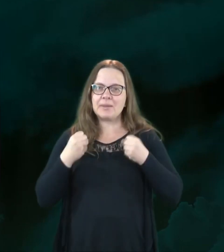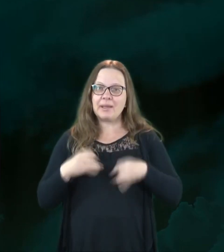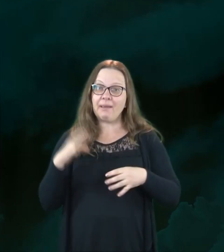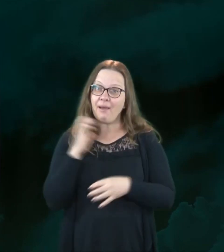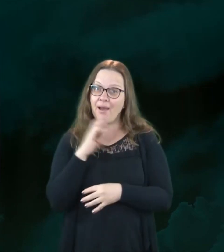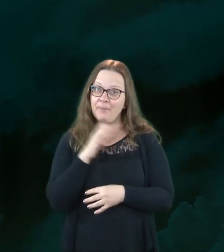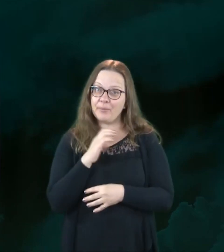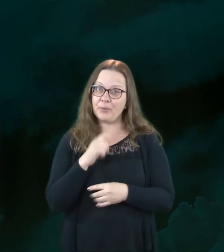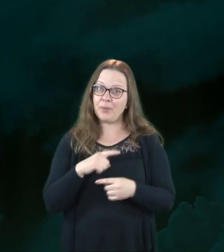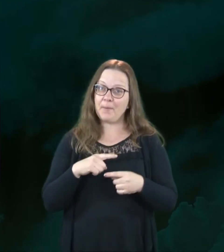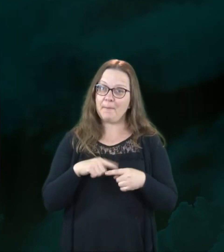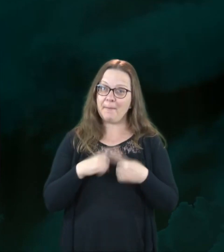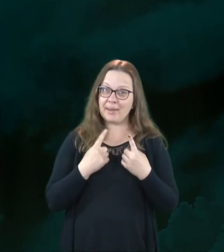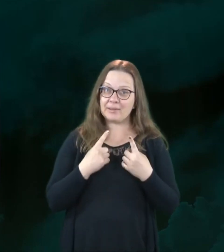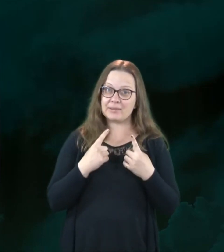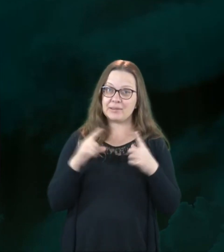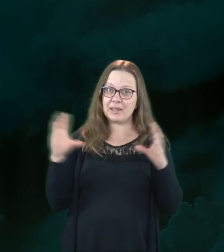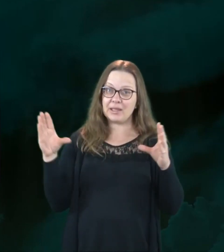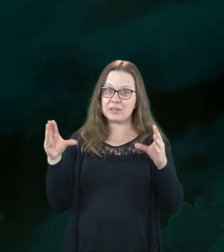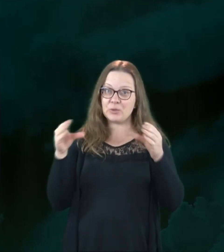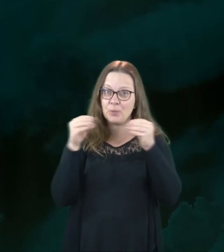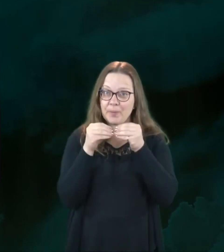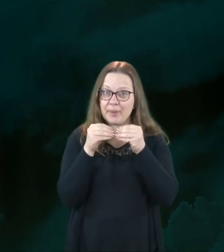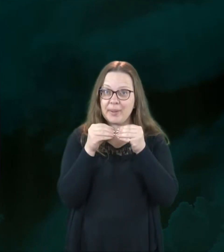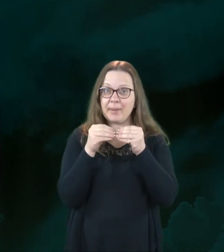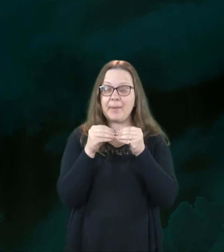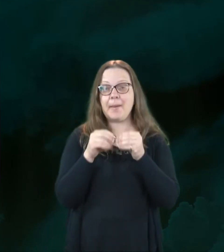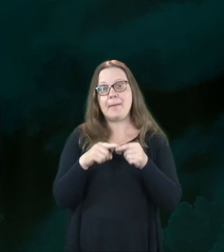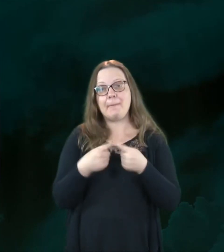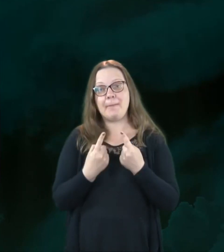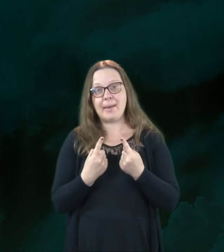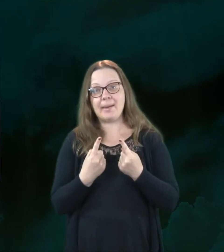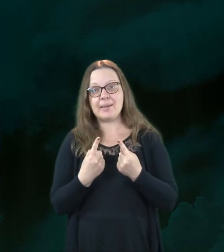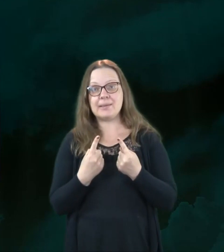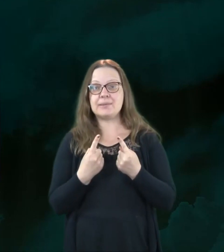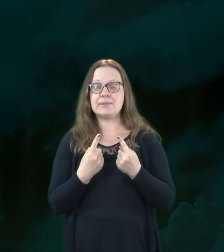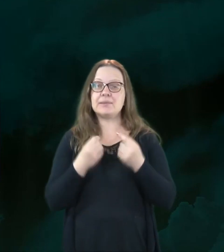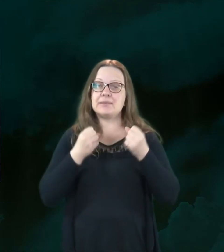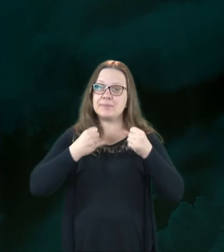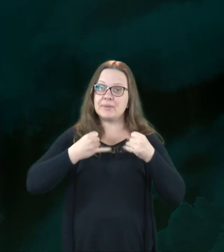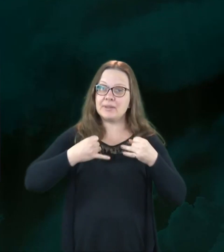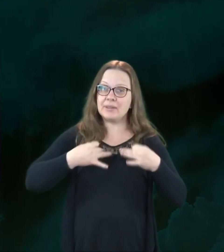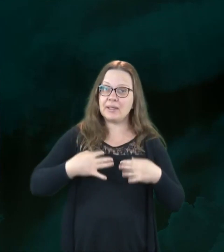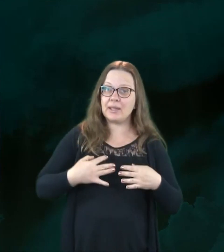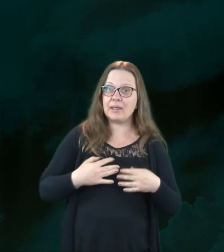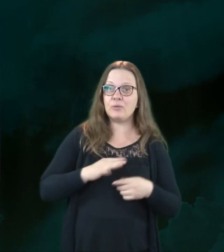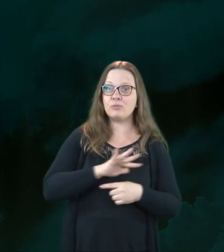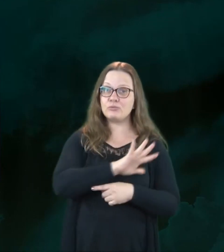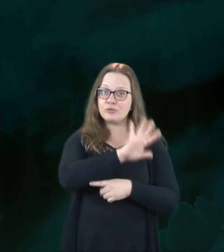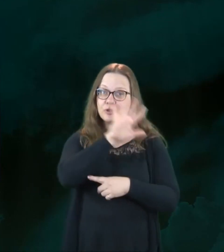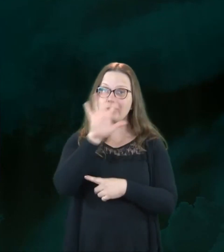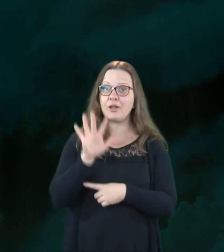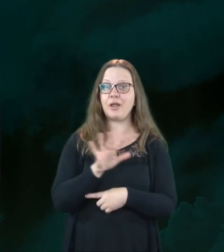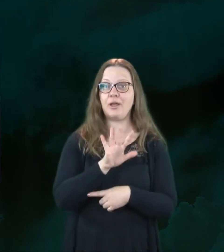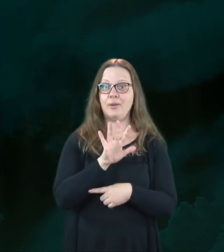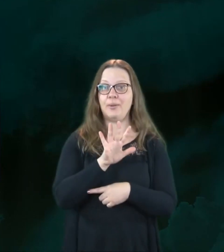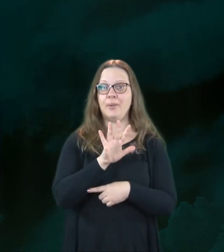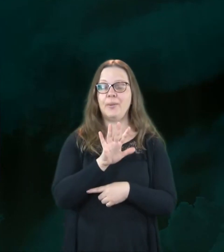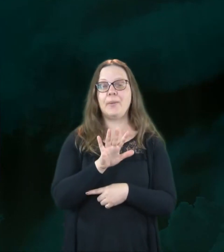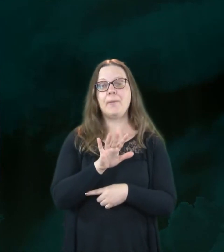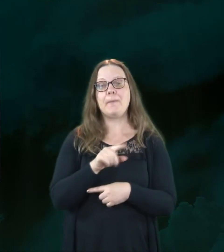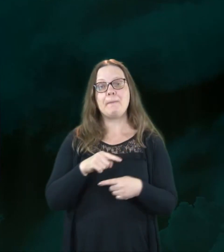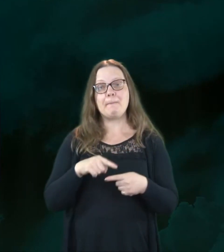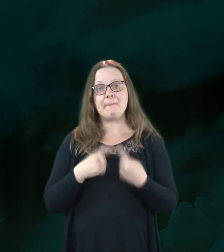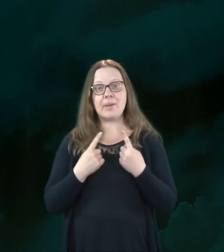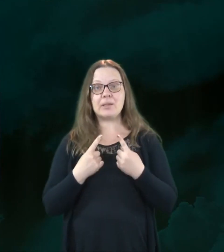coisas, mas de qualquer forma, o quadro geral é isso. E eu não consegui entrar, propriamente dito, das obras de fé,